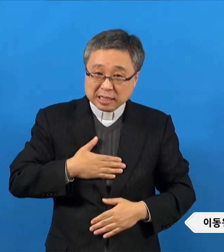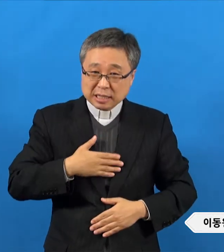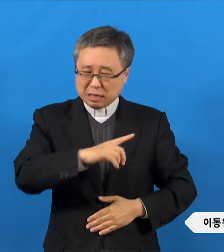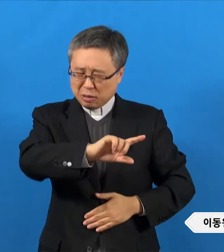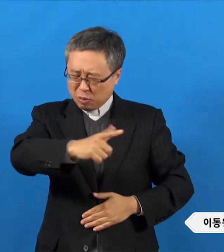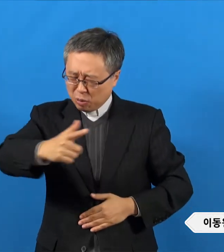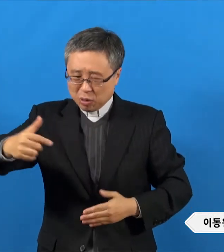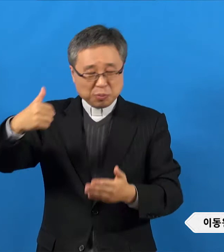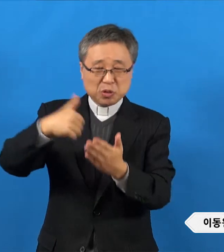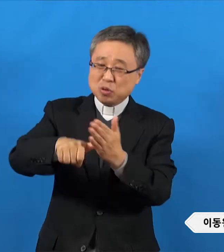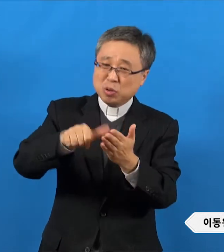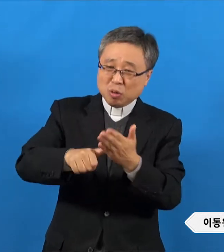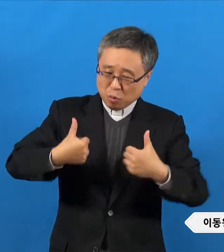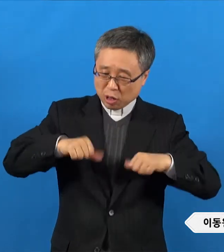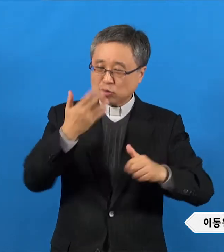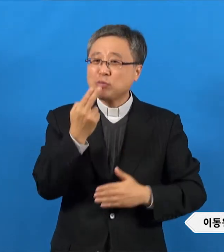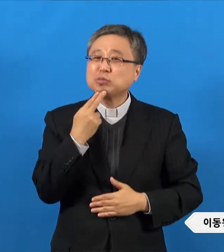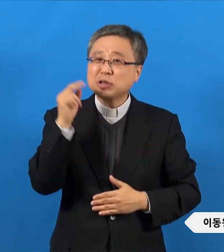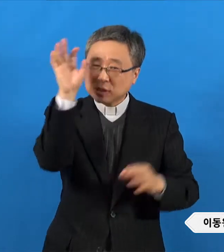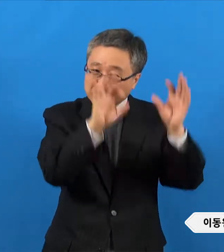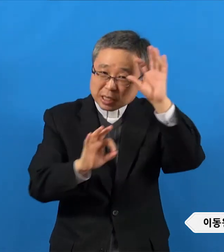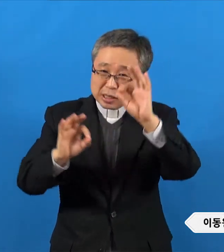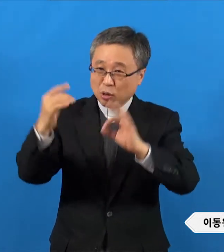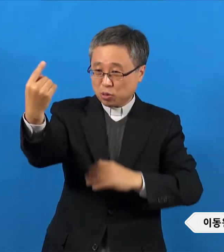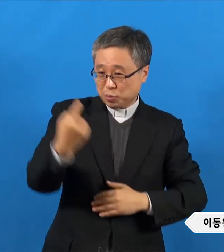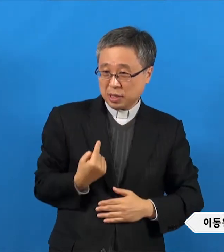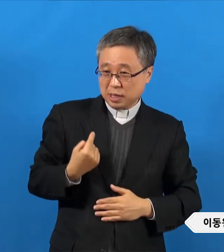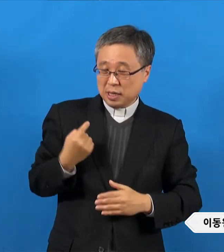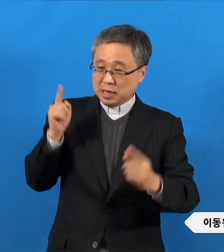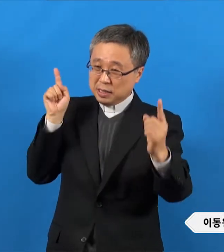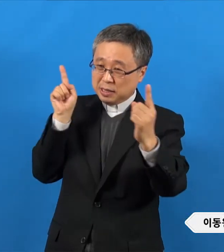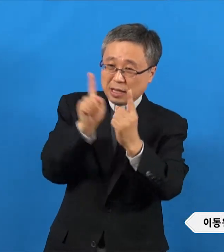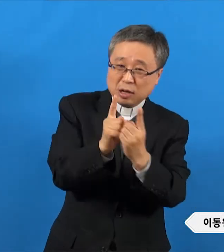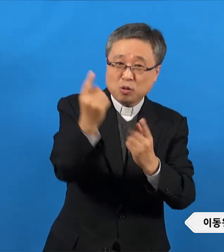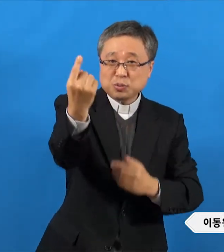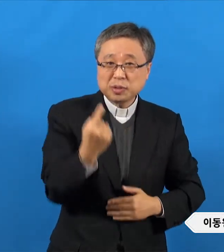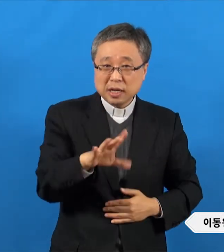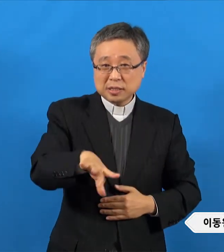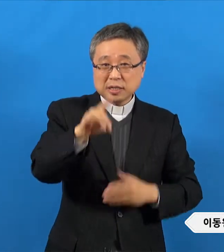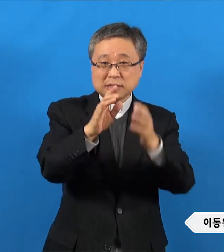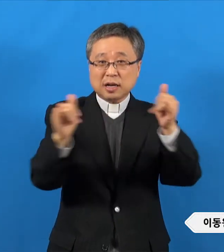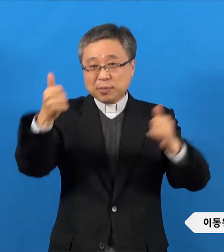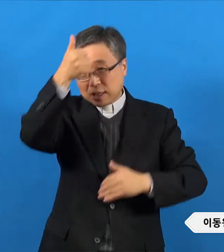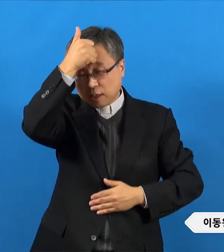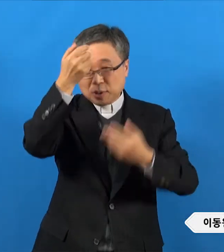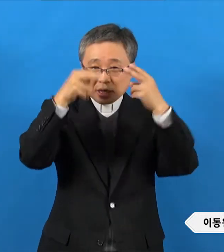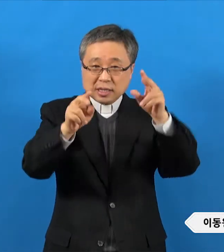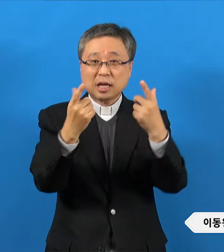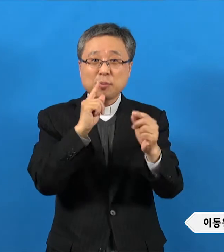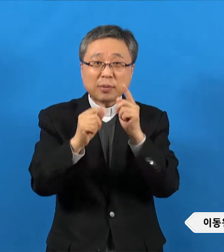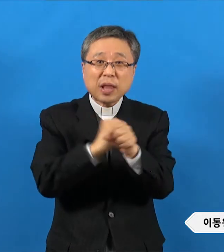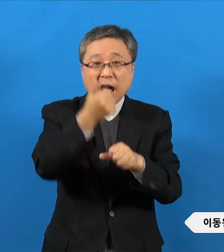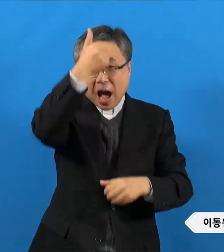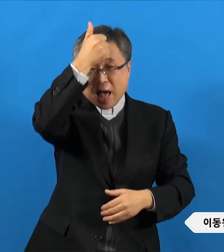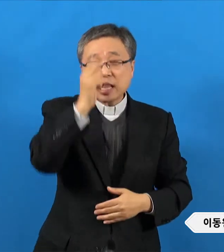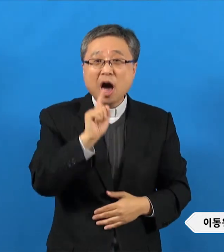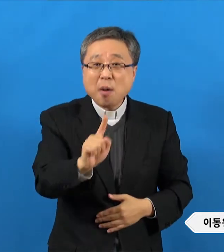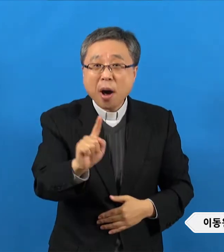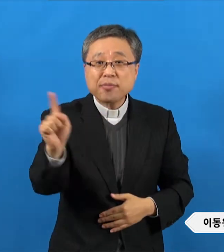없어 찾아오십니다. 다가오십니다. 그리고 첫사람 아담을 향해서 이렇게 말씀하십니다. 아담아, 네가 어디